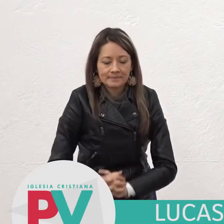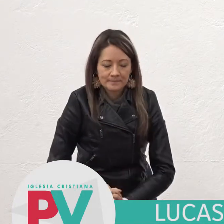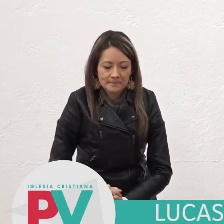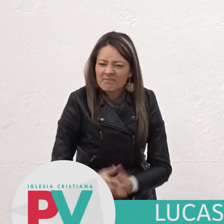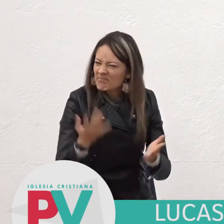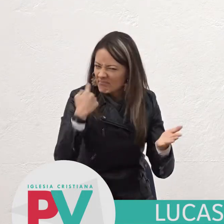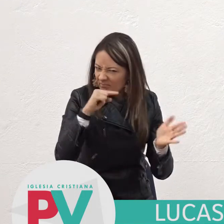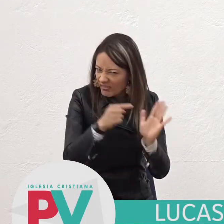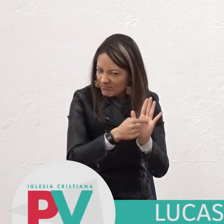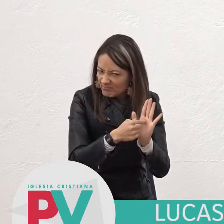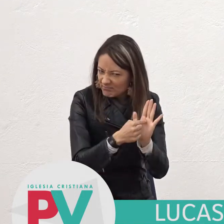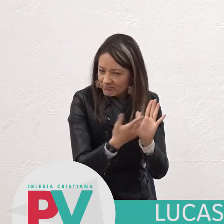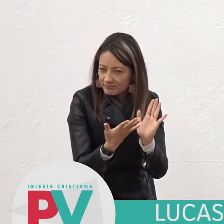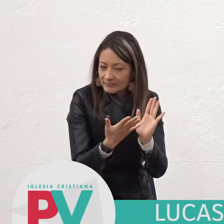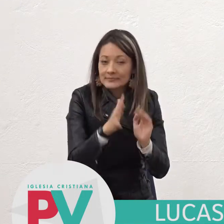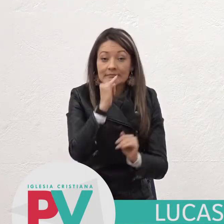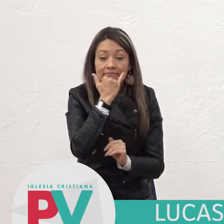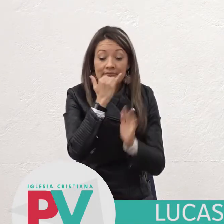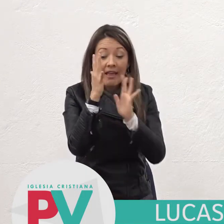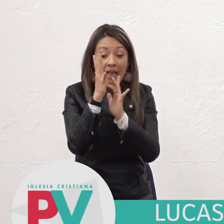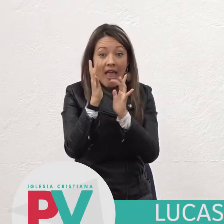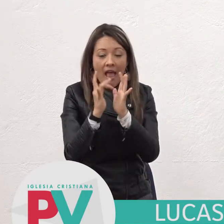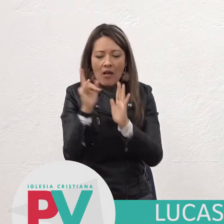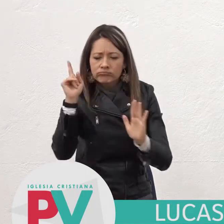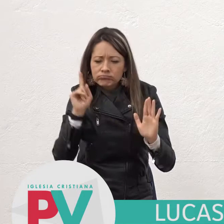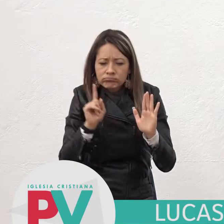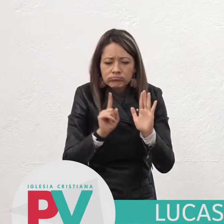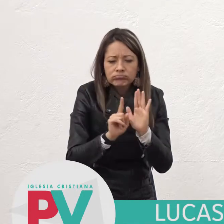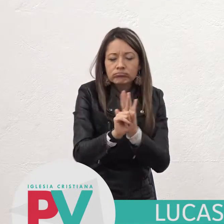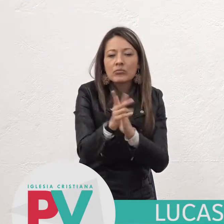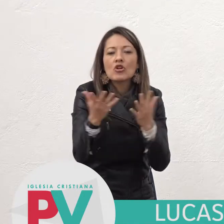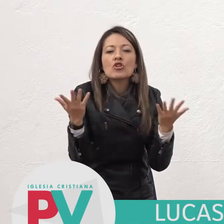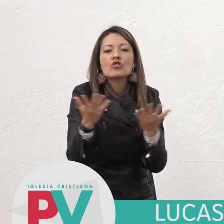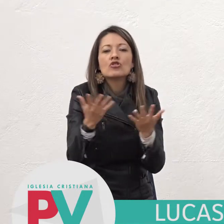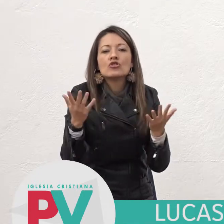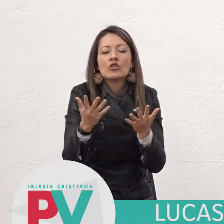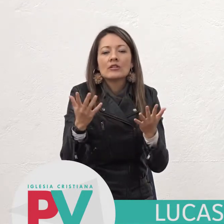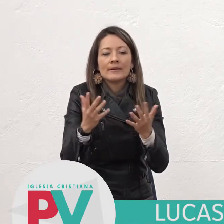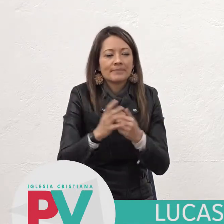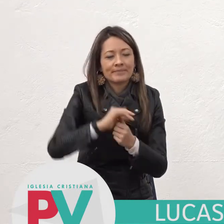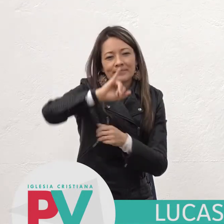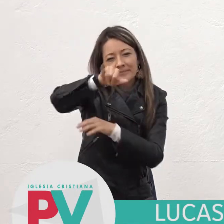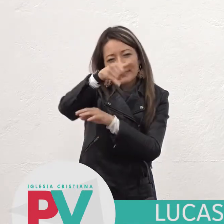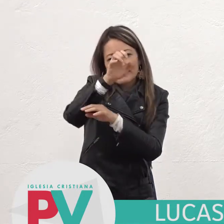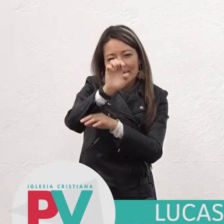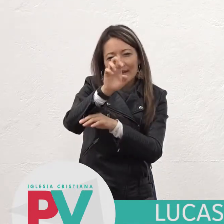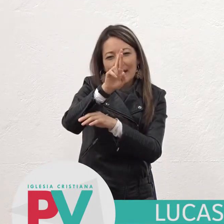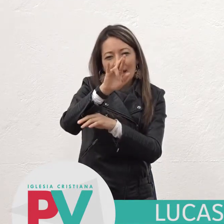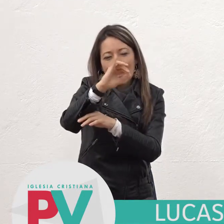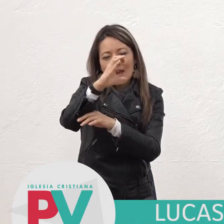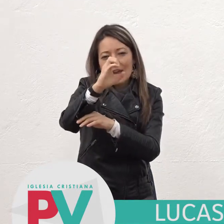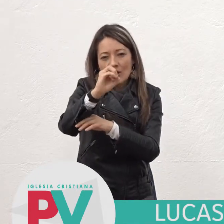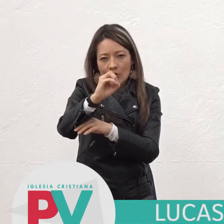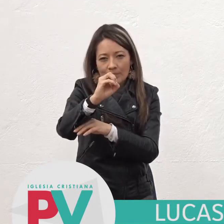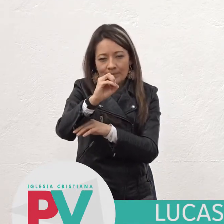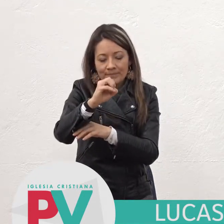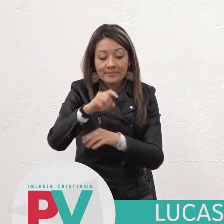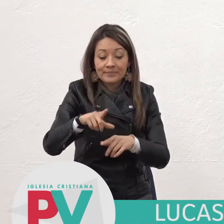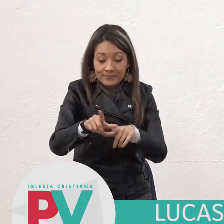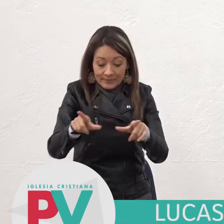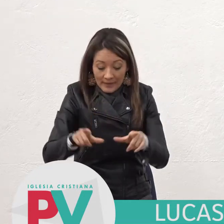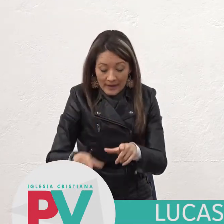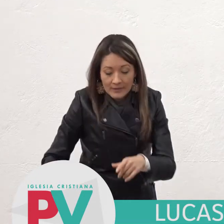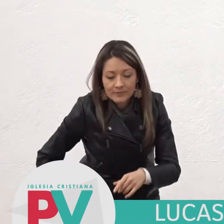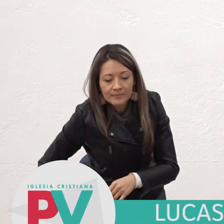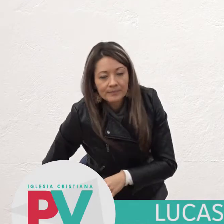Y dice, habiendo entrado Jesús en Jericó, iba pasando por la ciudad y sucedió que un varón